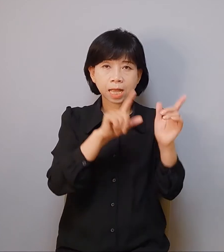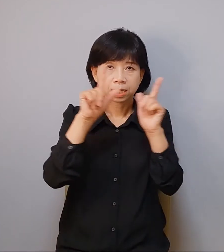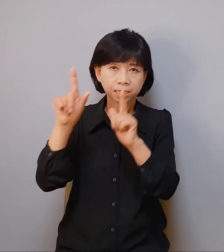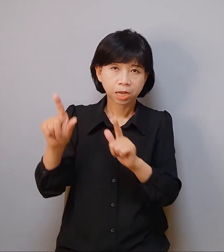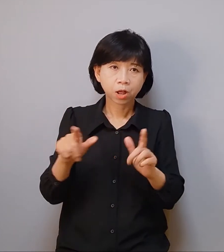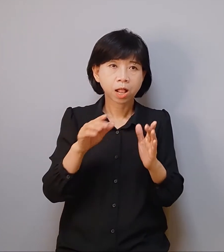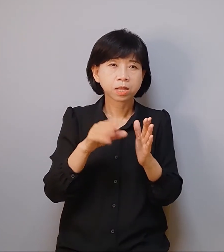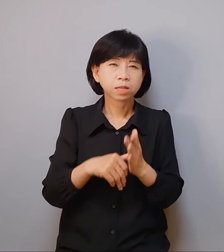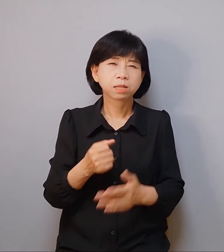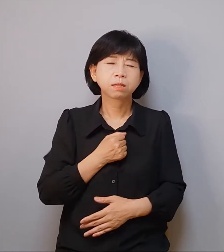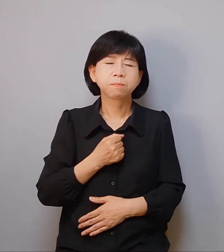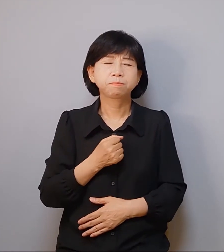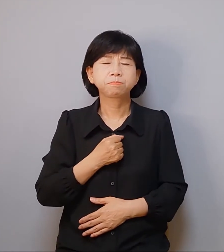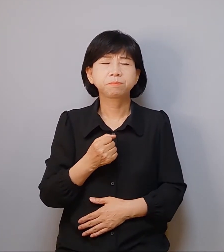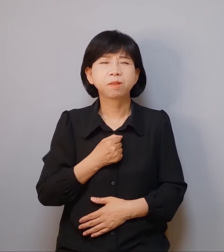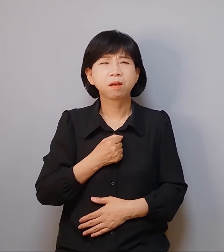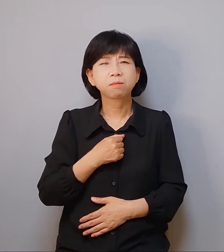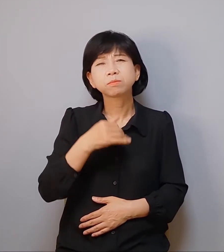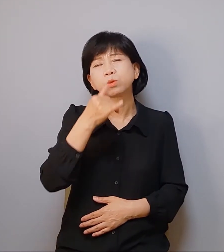답답하지 않겠습니까?